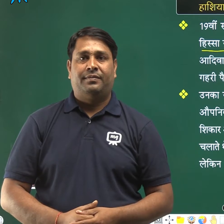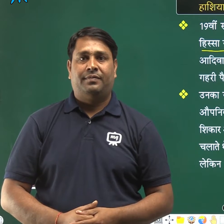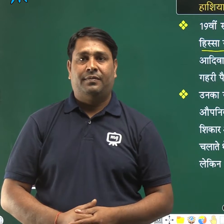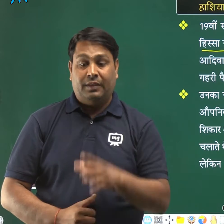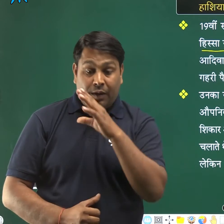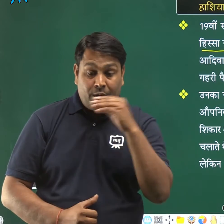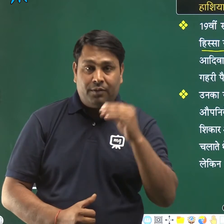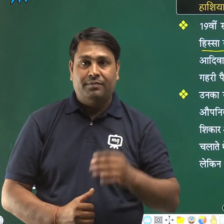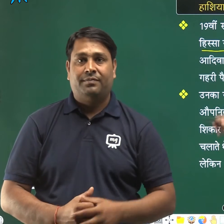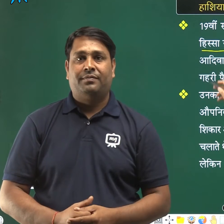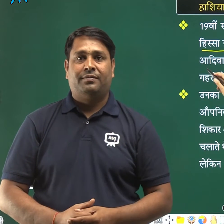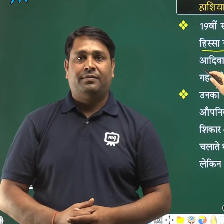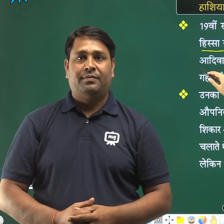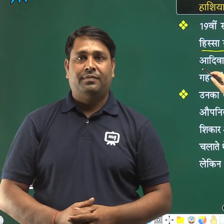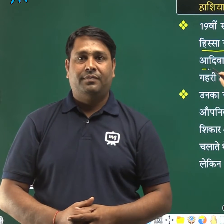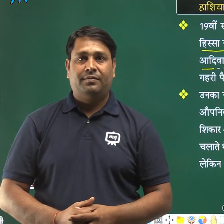और